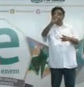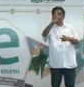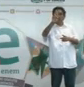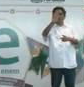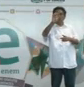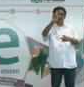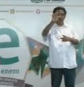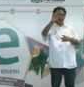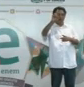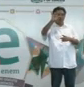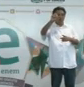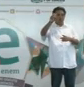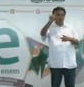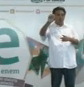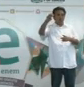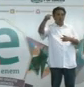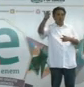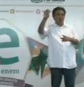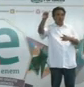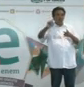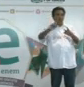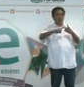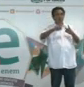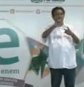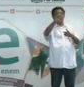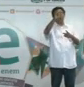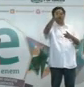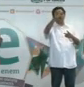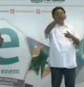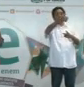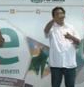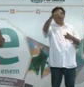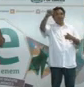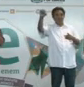o outro é o Padre Antônio Vieira. O arcadismo, que é de